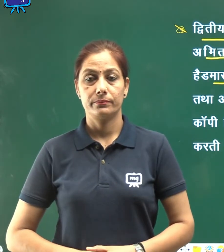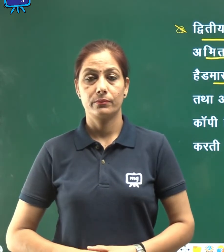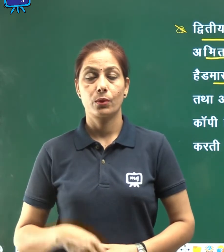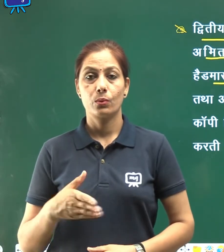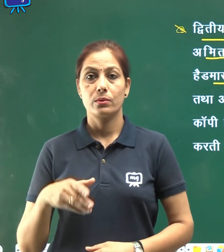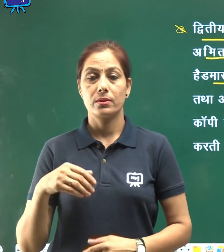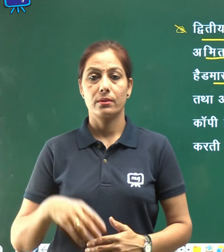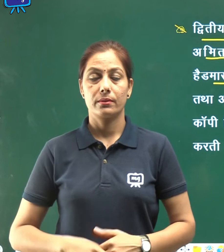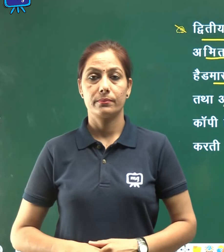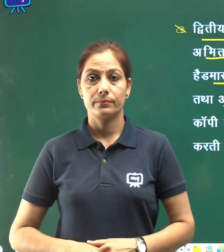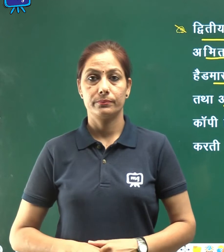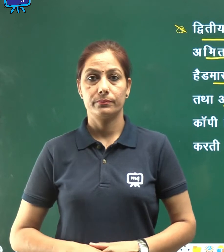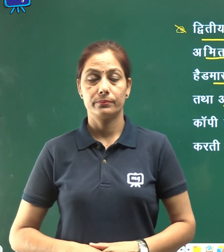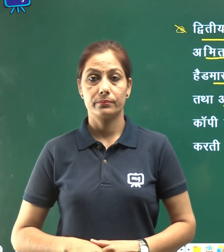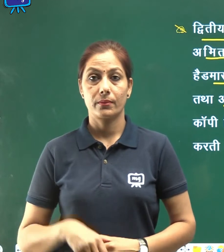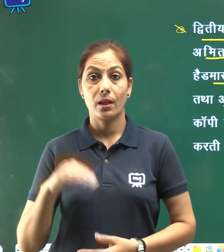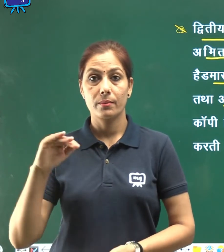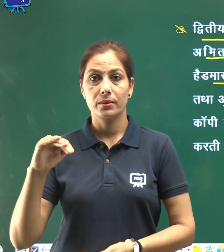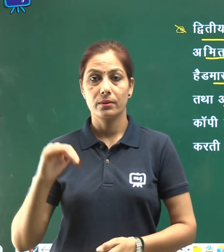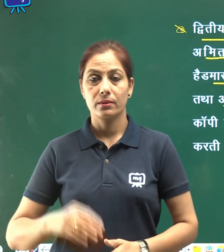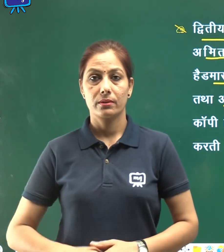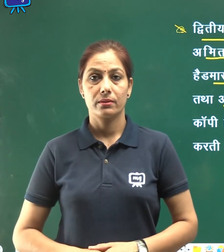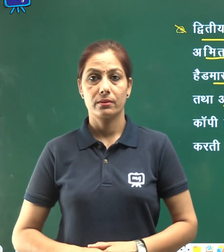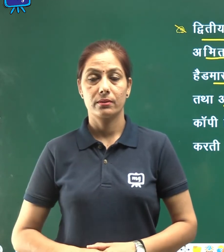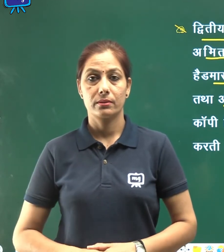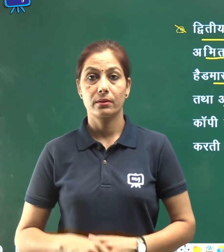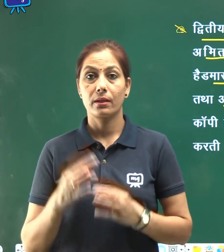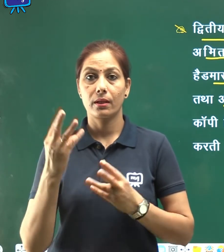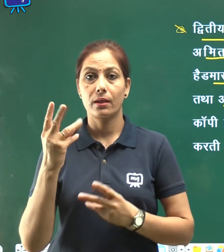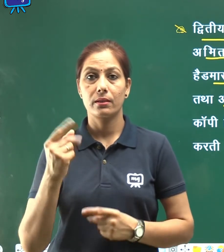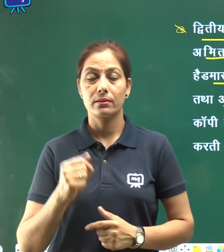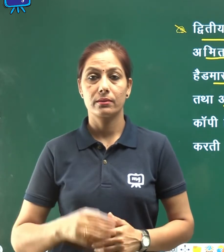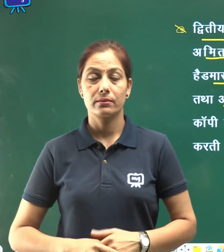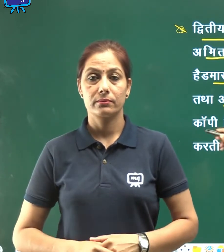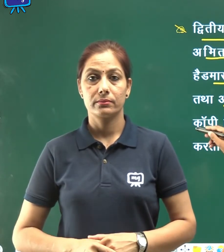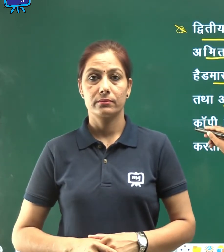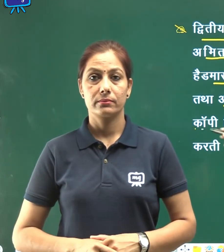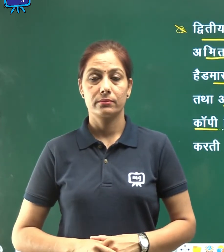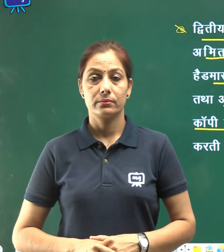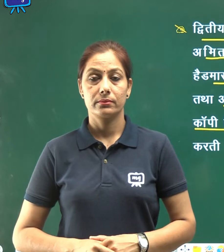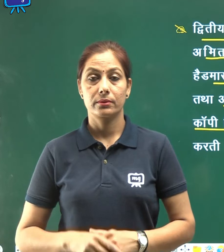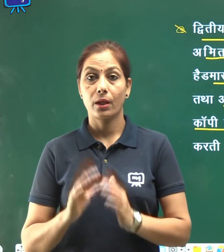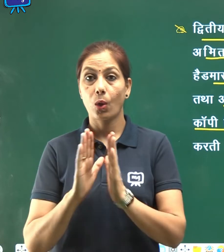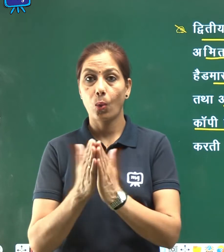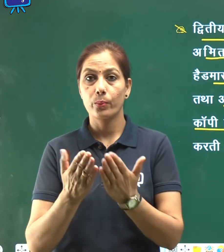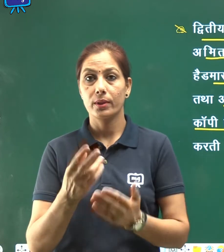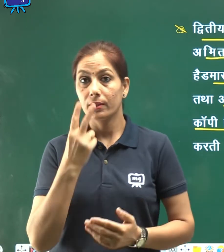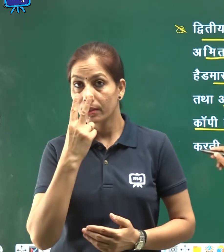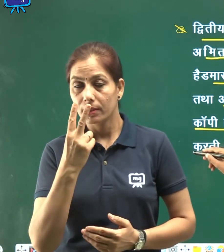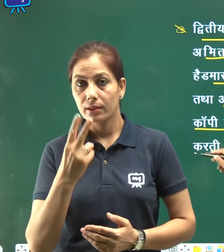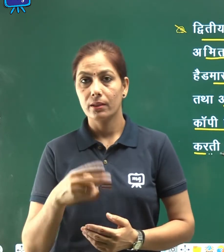उनसे अमित की गणित की कॉपी दिखाने का निवेदन करती